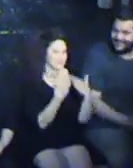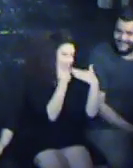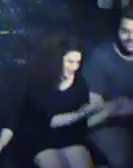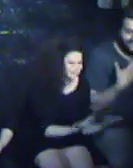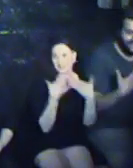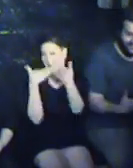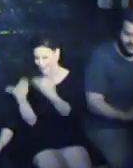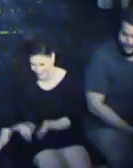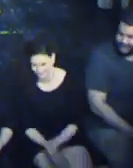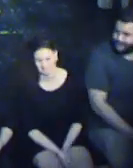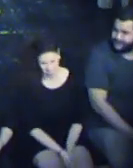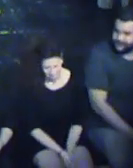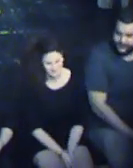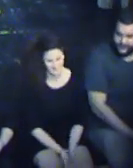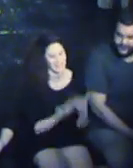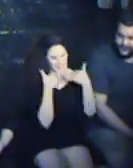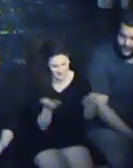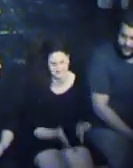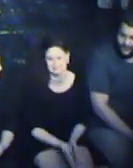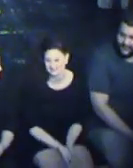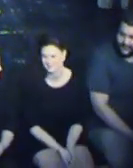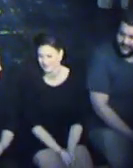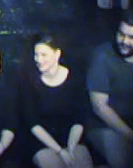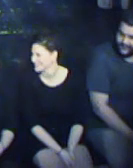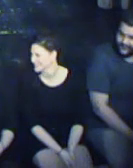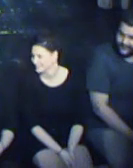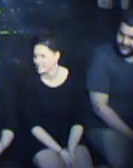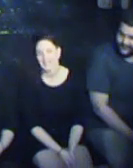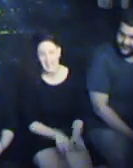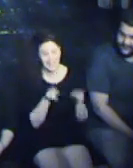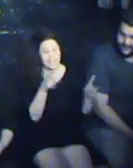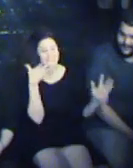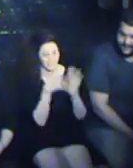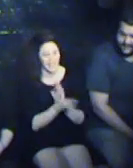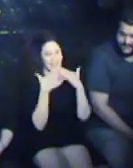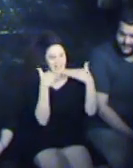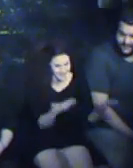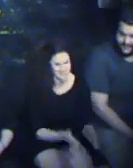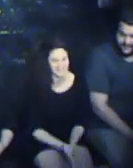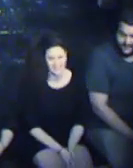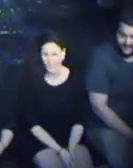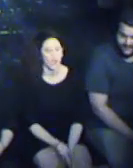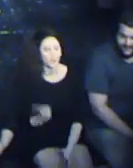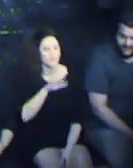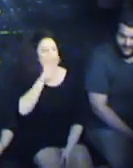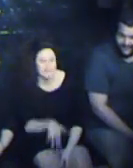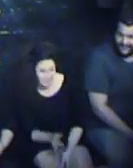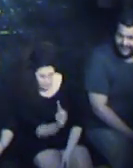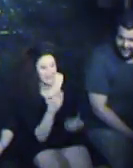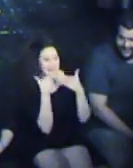Gracias, gracias, gracias. Eso significa gracias, no